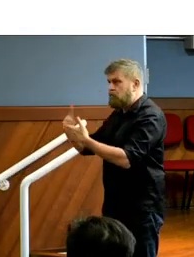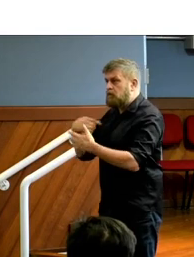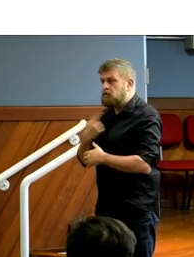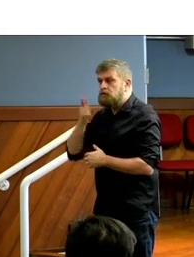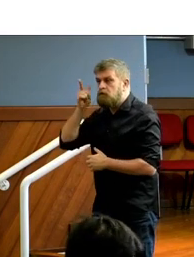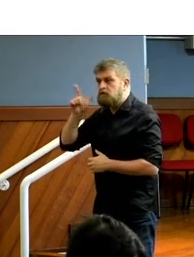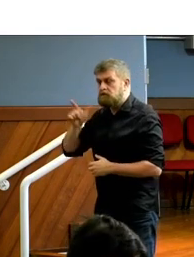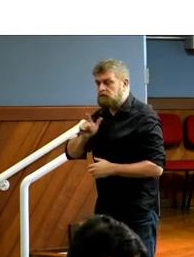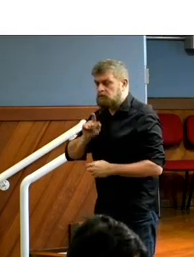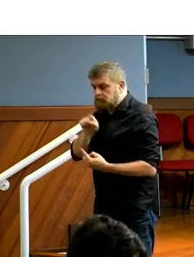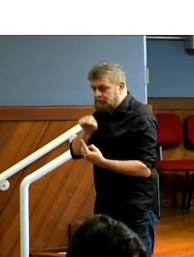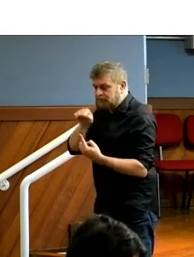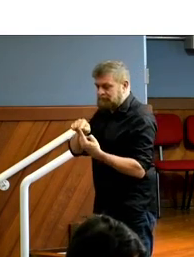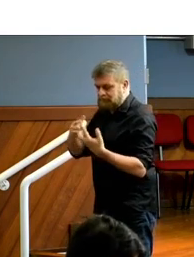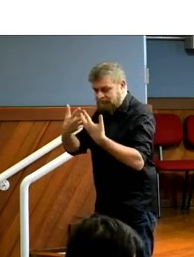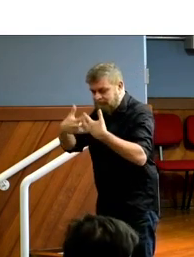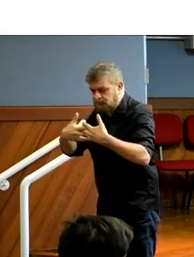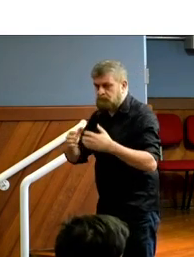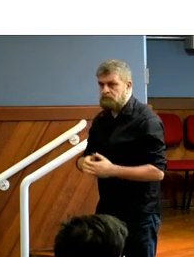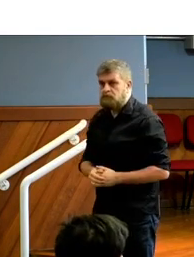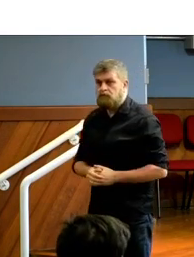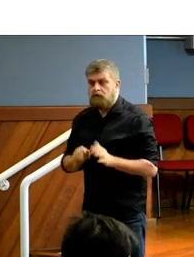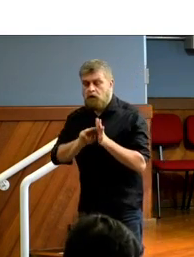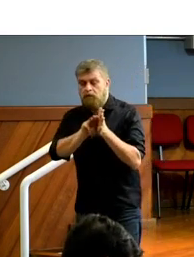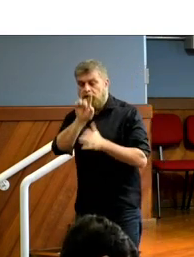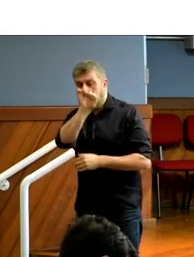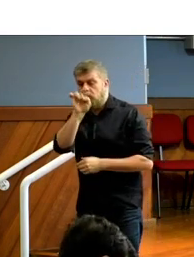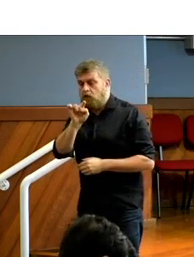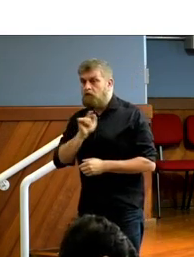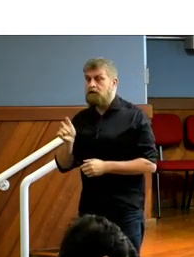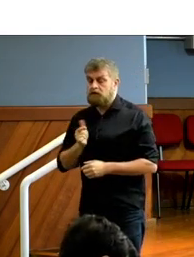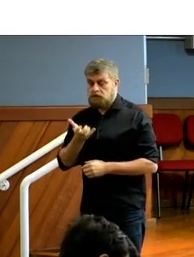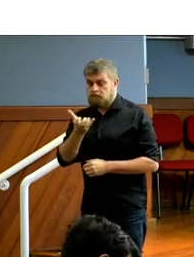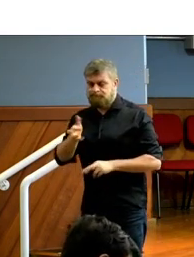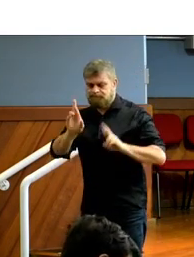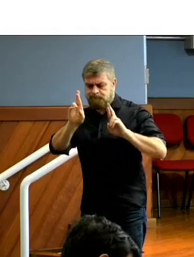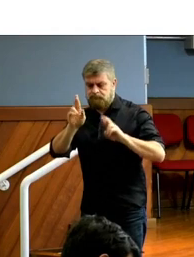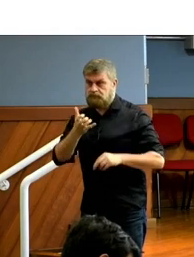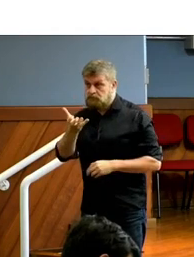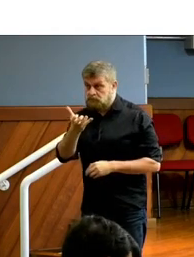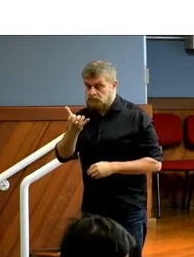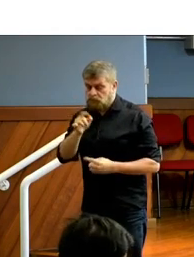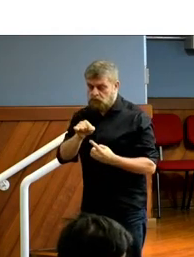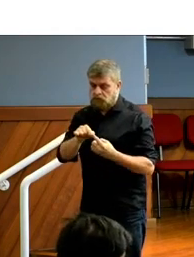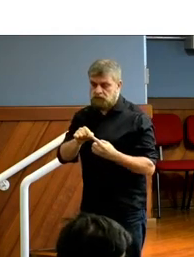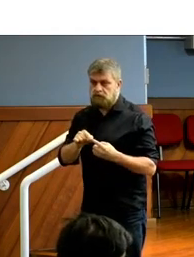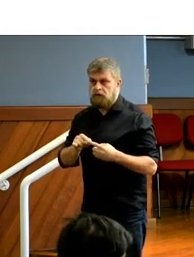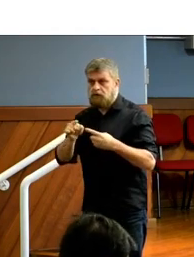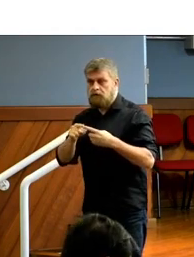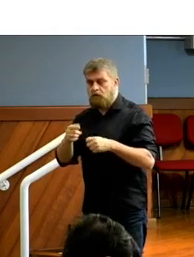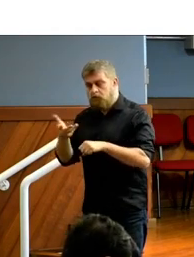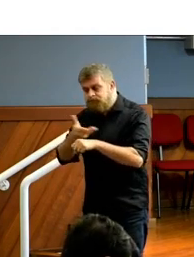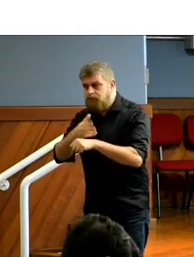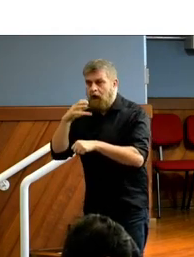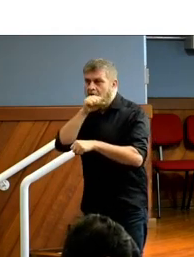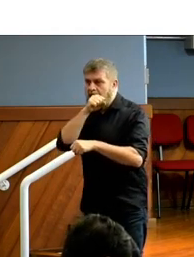conseguir chegar nesse ponto. Né? Então, qual é o método de acesso que nós esperamos? Tanto a curto, a médio e a longo prazo. Porque, gente,